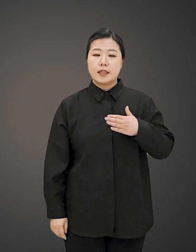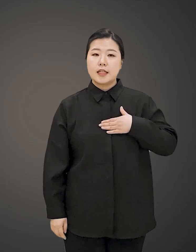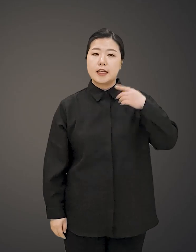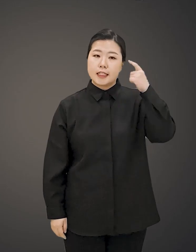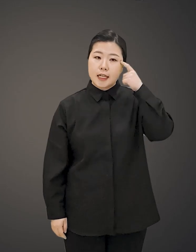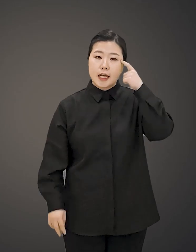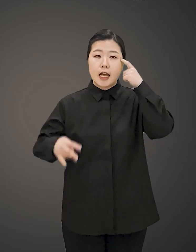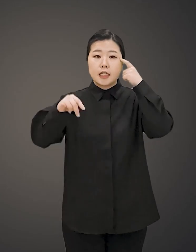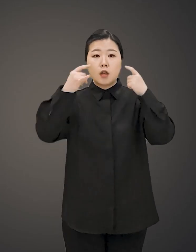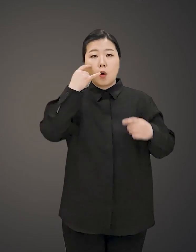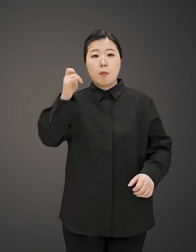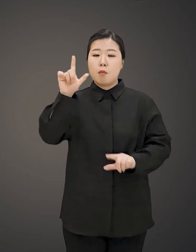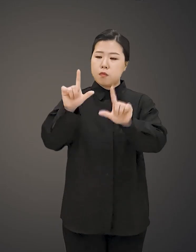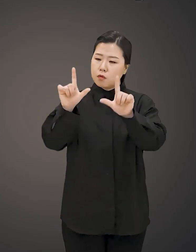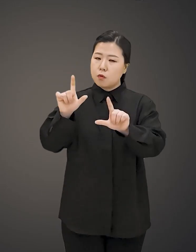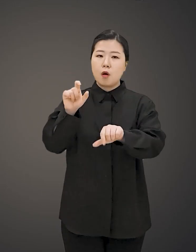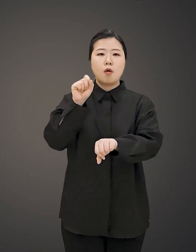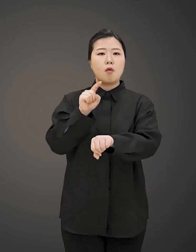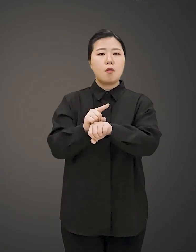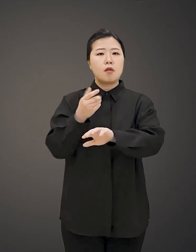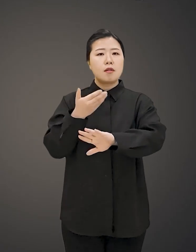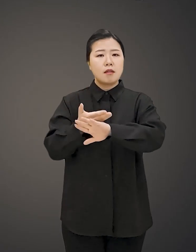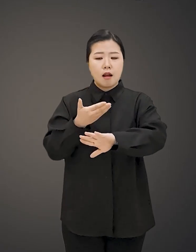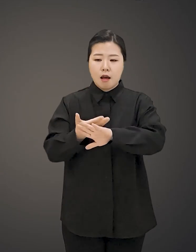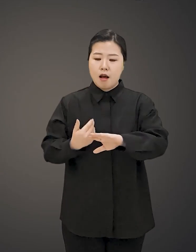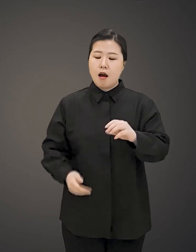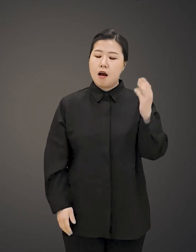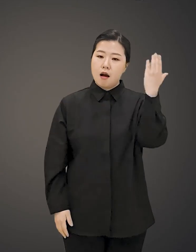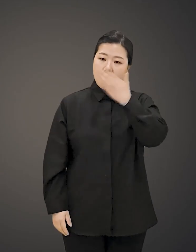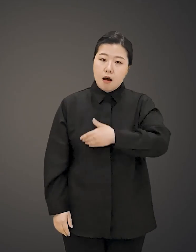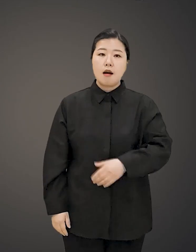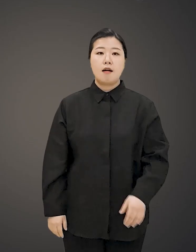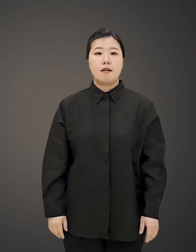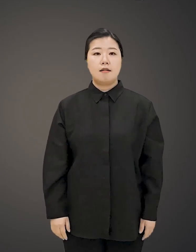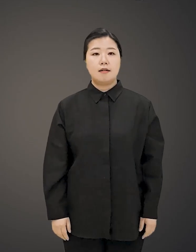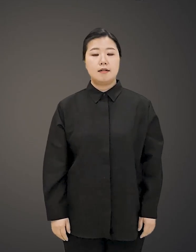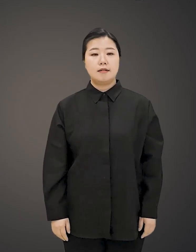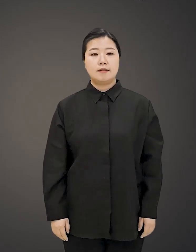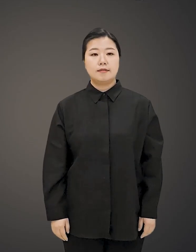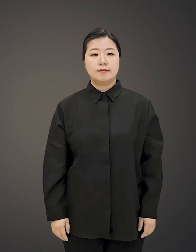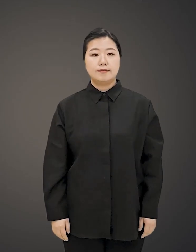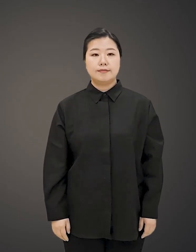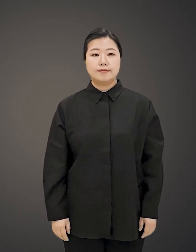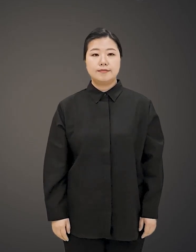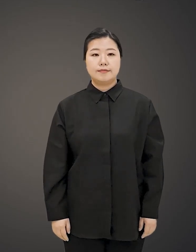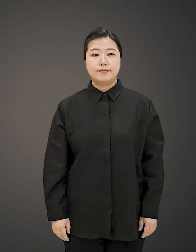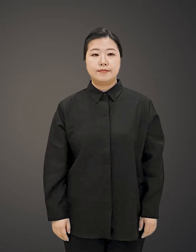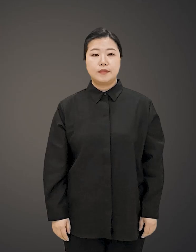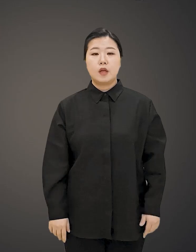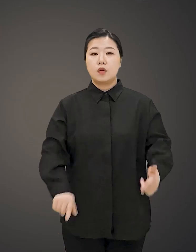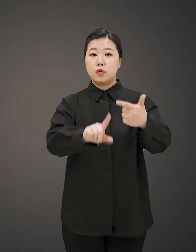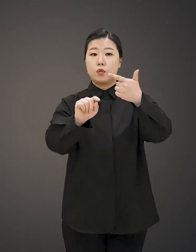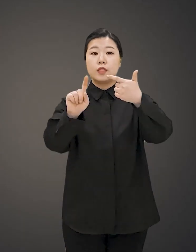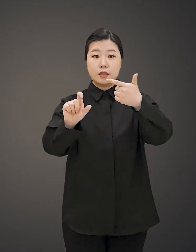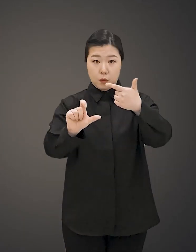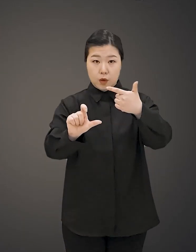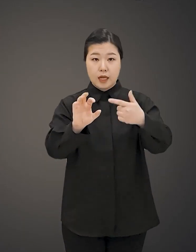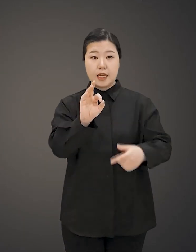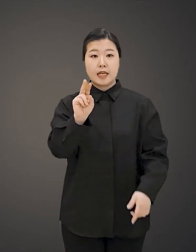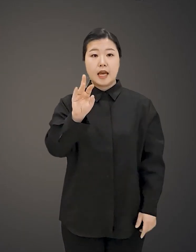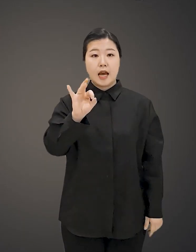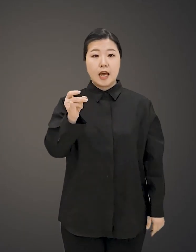그간 그녀가 생각했던 시어머니와는 다른 모습의 시어머니를 알아가게 된다. 6월